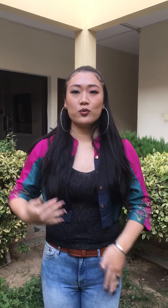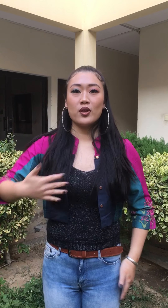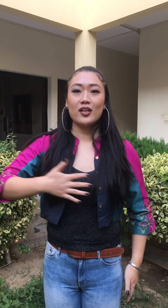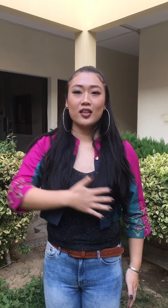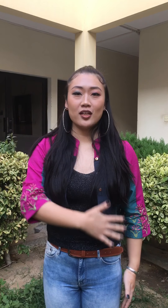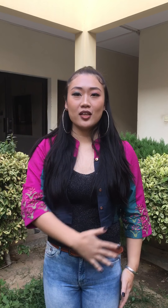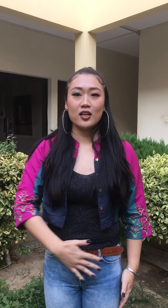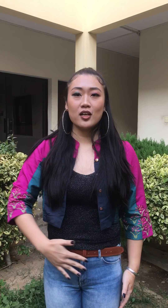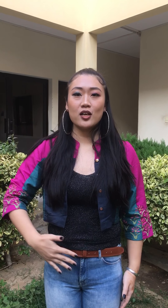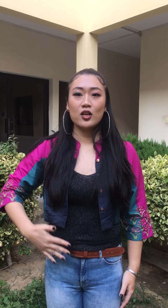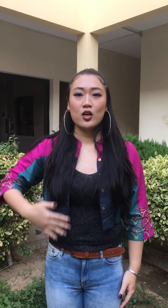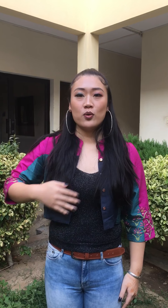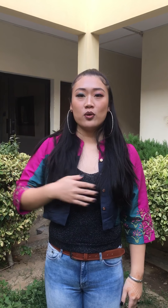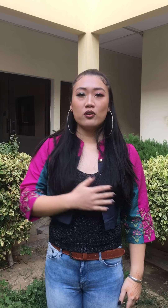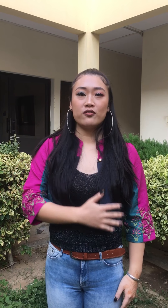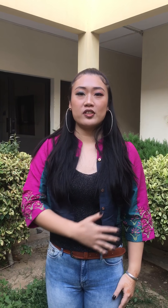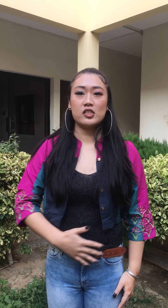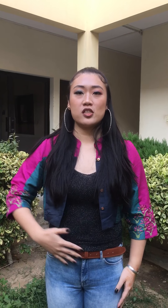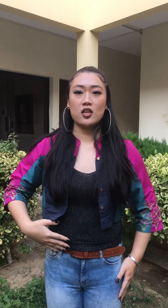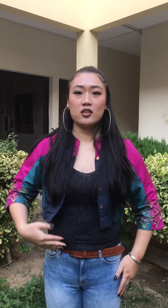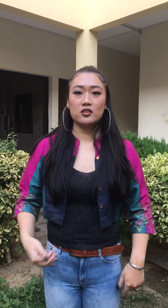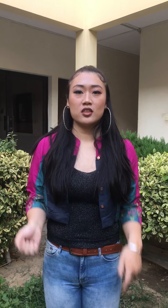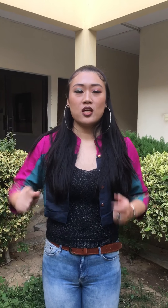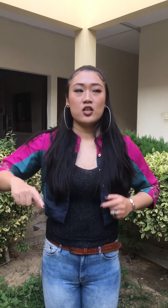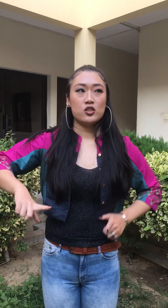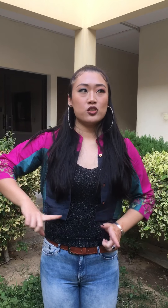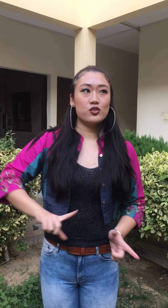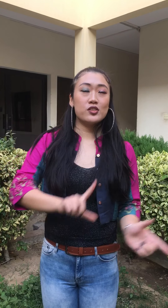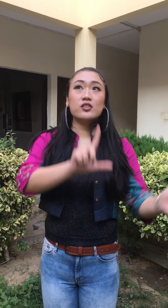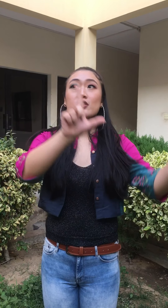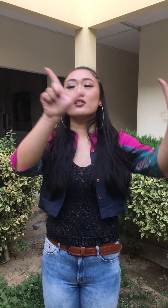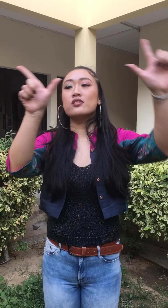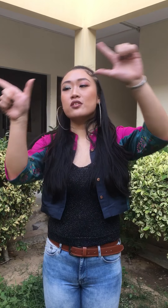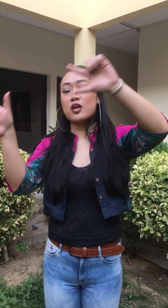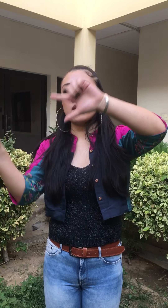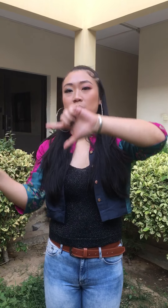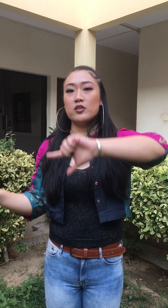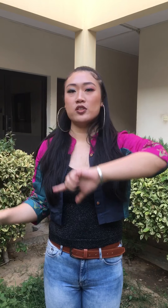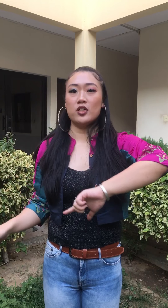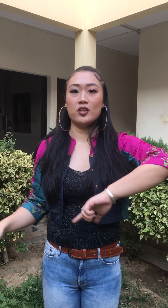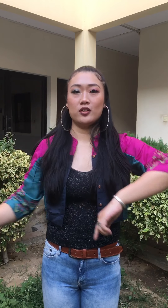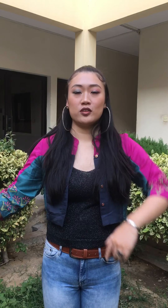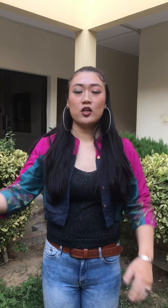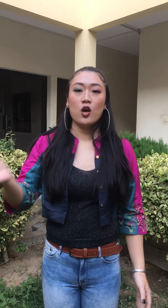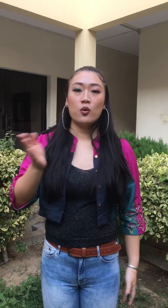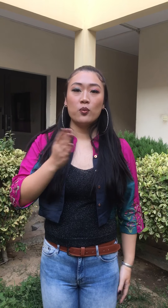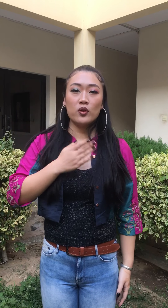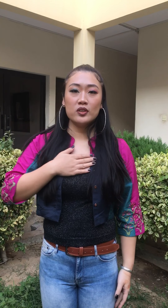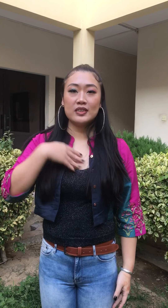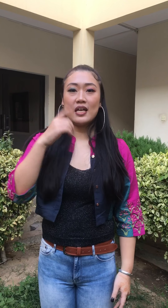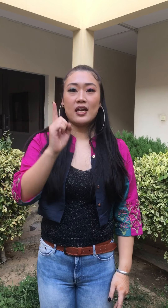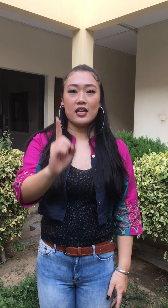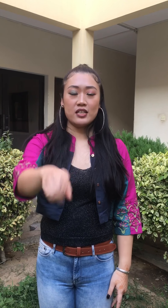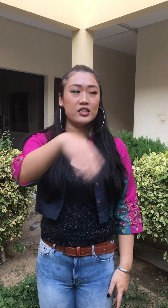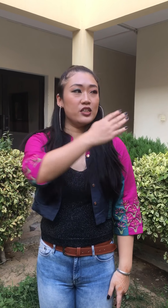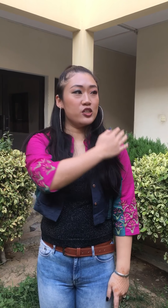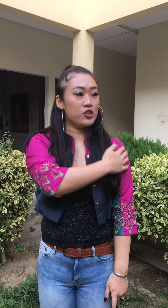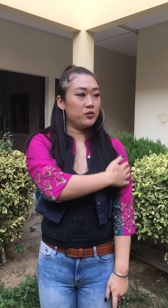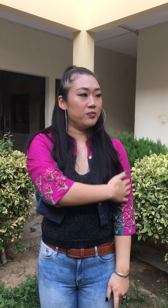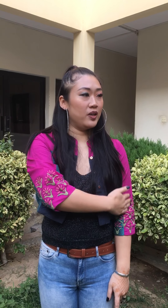愿意和我分享，日子那么长，我在你身